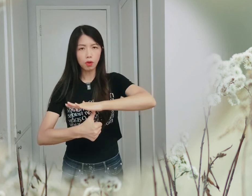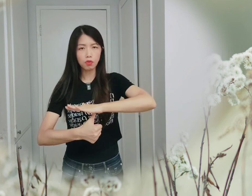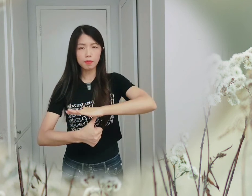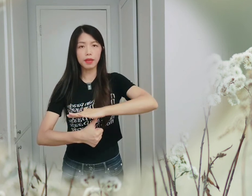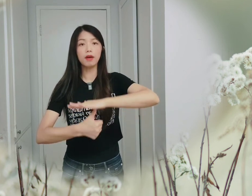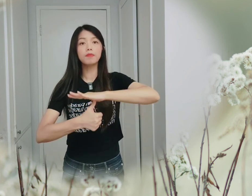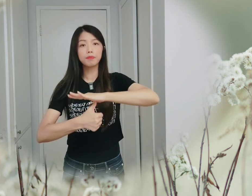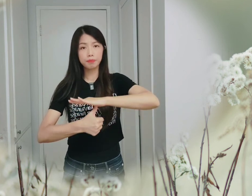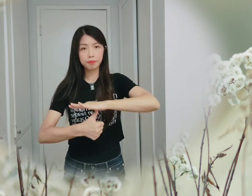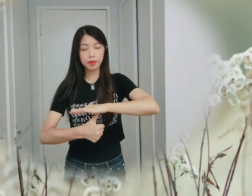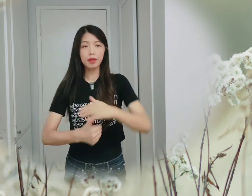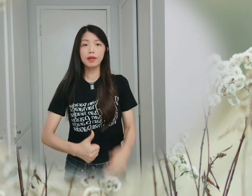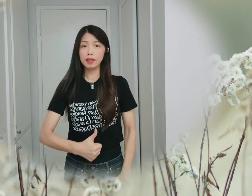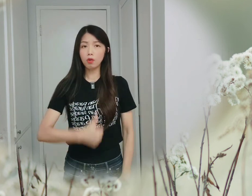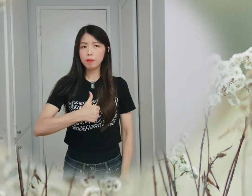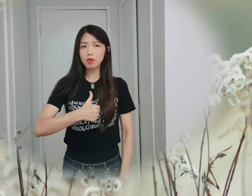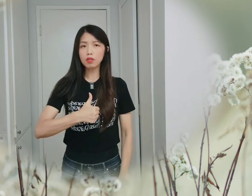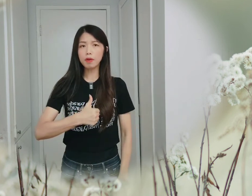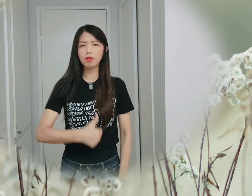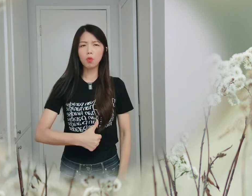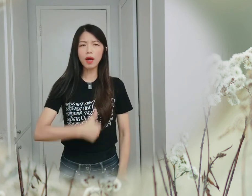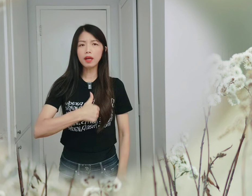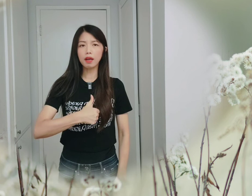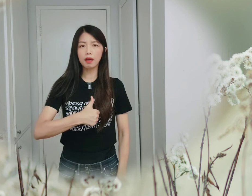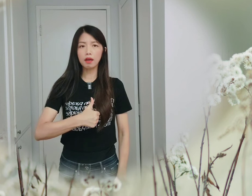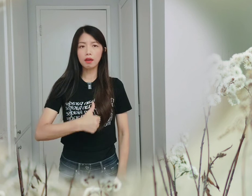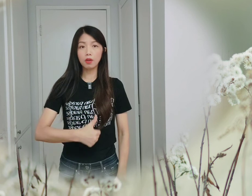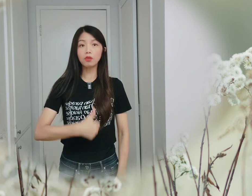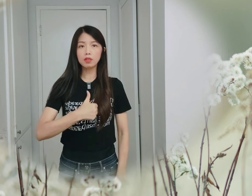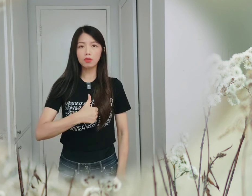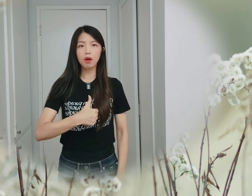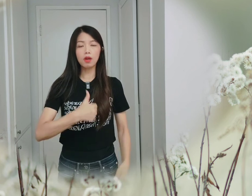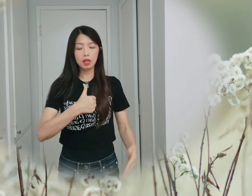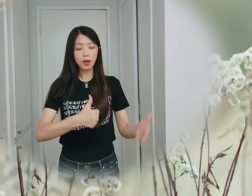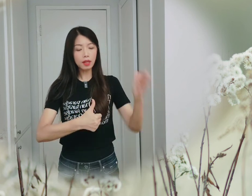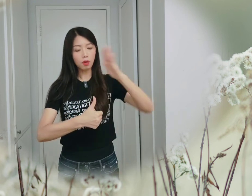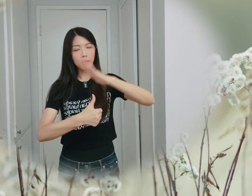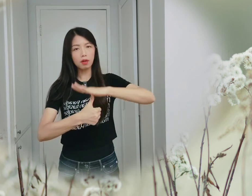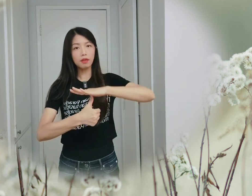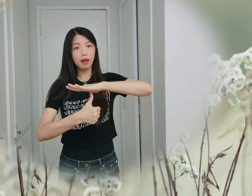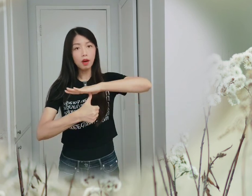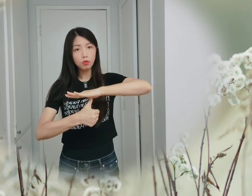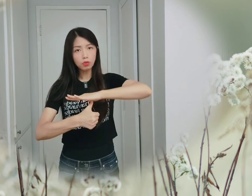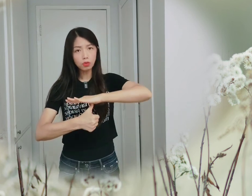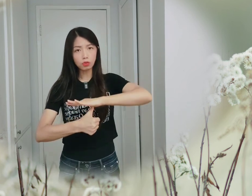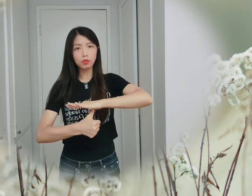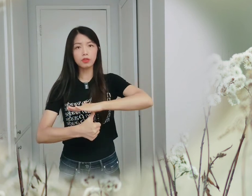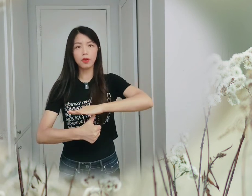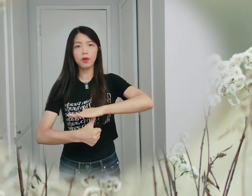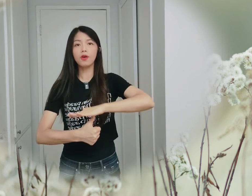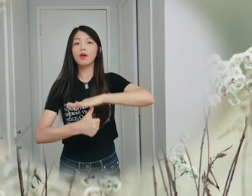푹 눌러주시면 돼요. 이렇게만 해주시면 화나다 이런 뜻이고요. 이 화나는 거를 내가